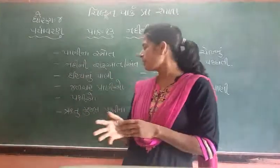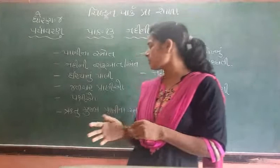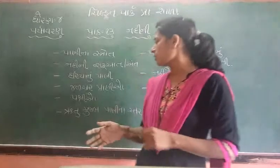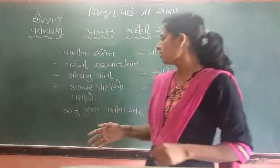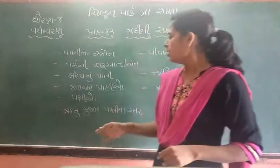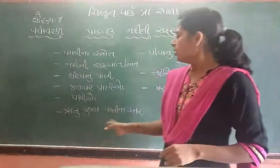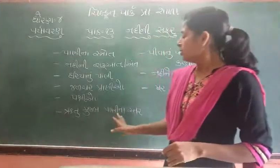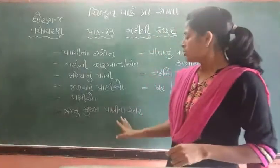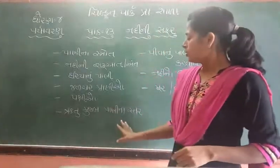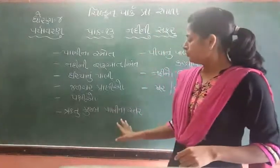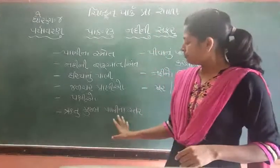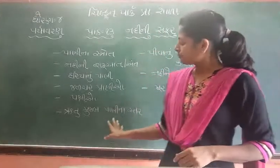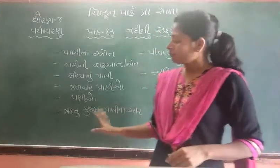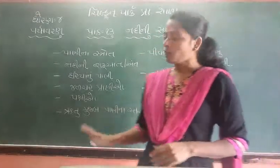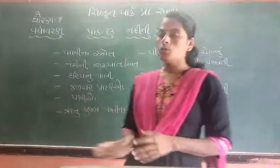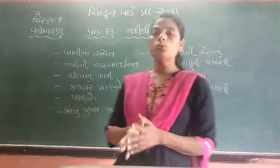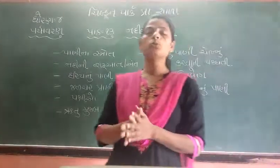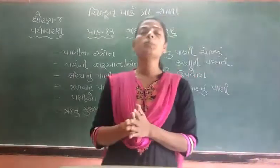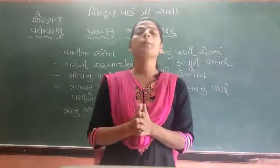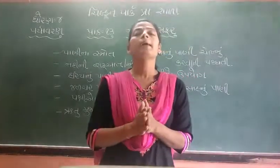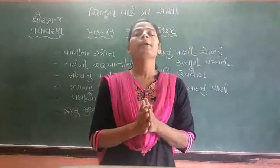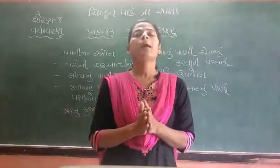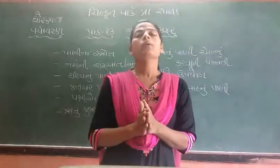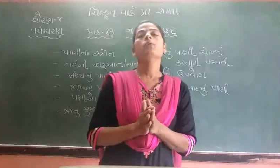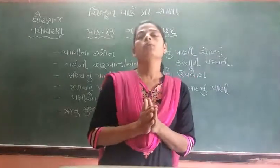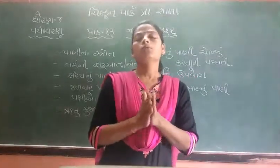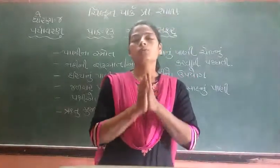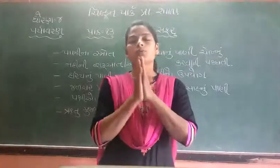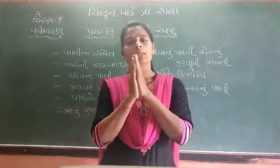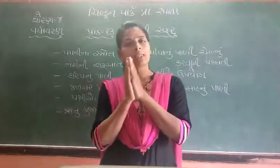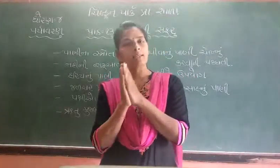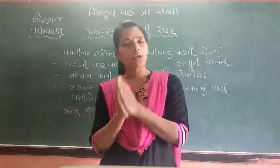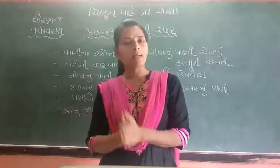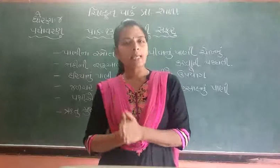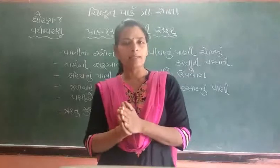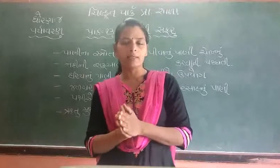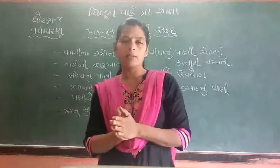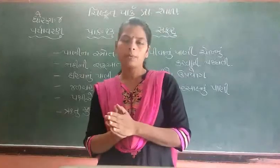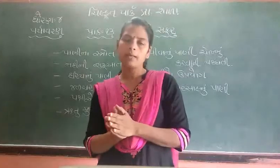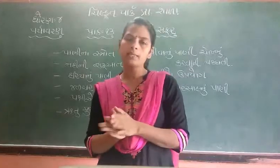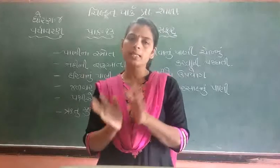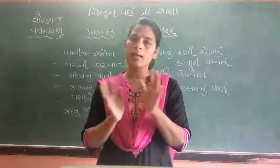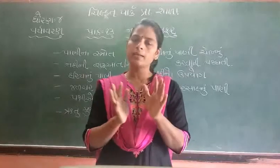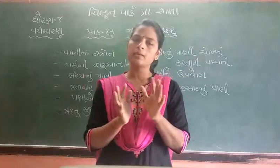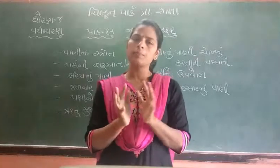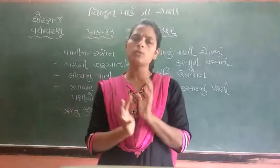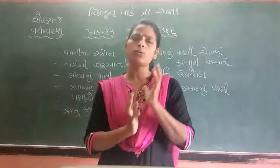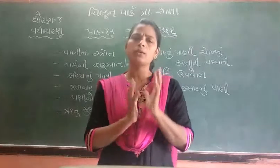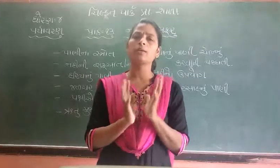છે. ચલો, ઋતુ પ્રમાણે બાળકો, વરસાદ ચોમાસાની અંદર પડે, શિયાળાની અંદર પછી થોડી ઠંડી